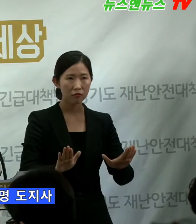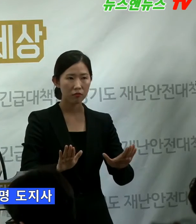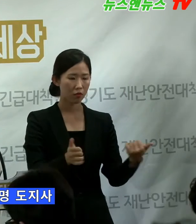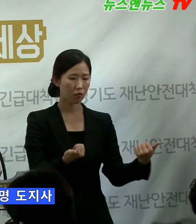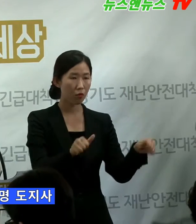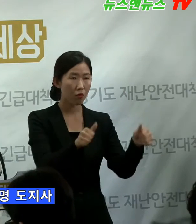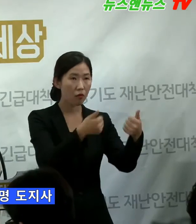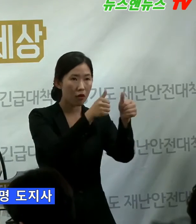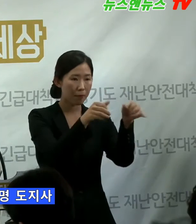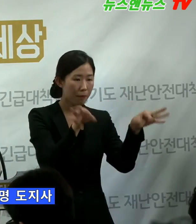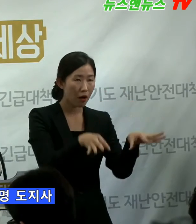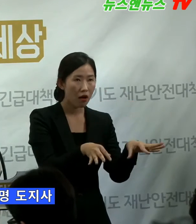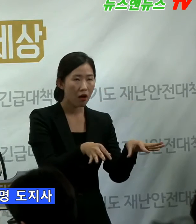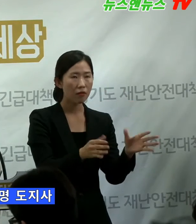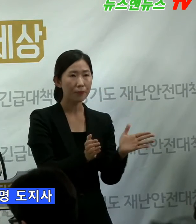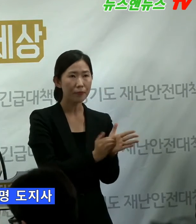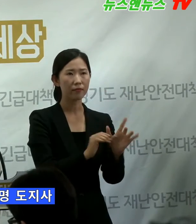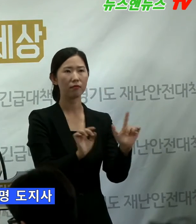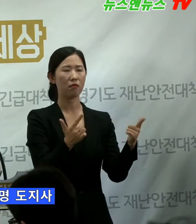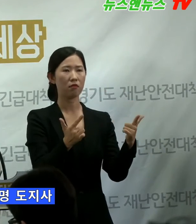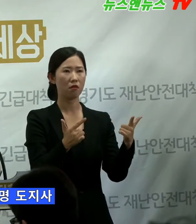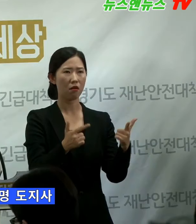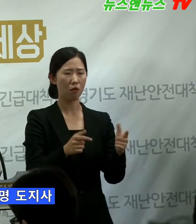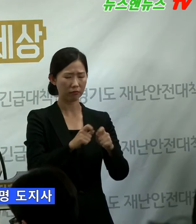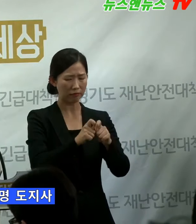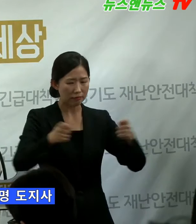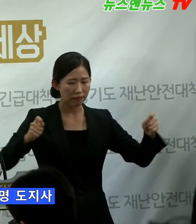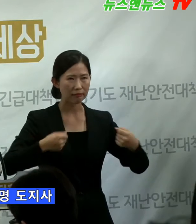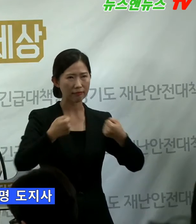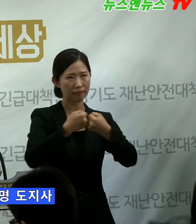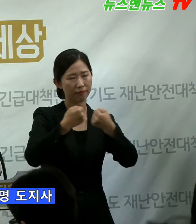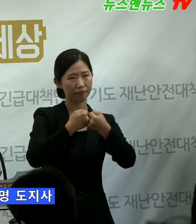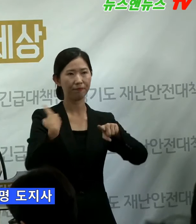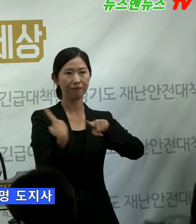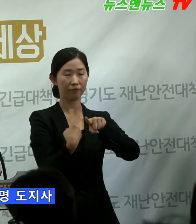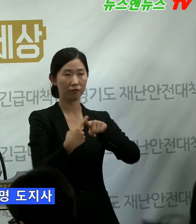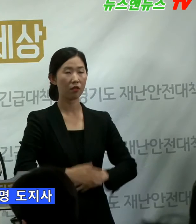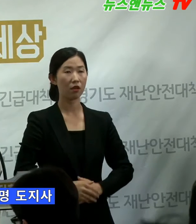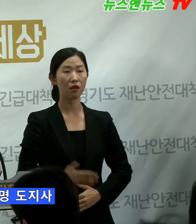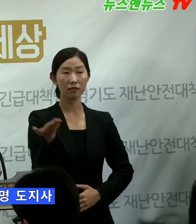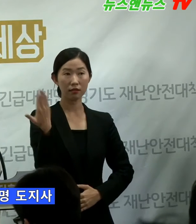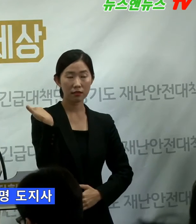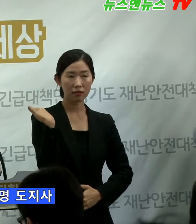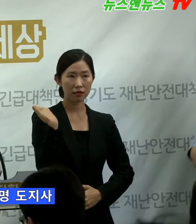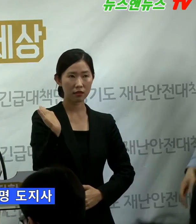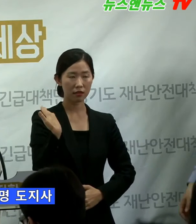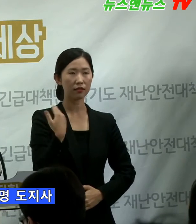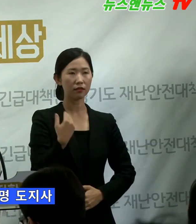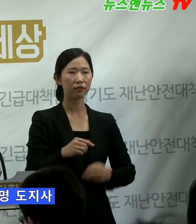토너먼트가 아니라 리그전입니다. 지난 11일에 세계보건기구가 팬데믹을